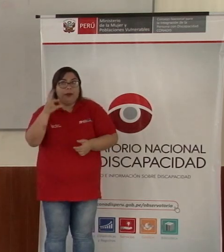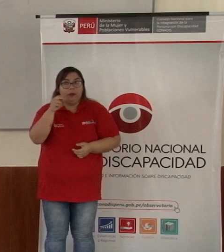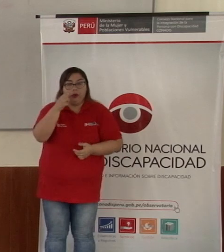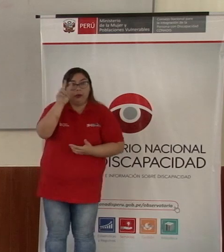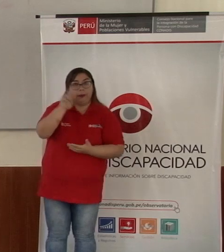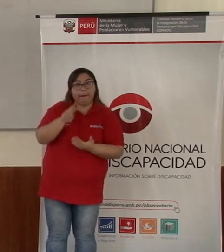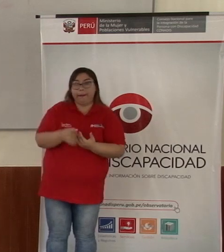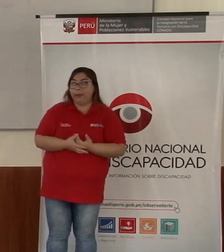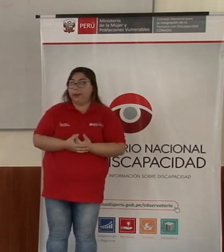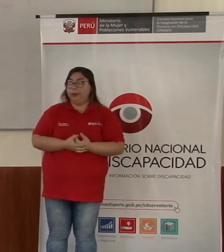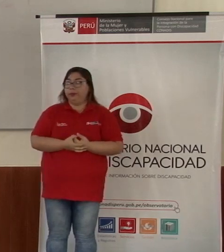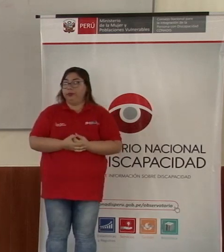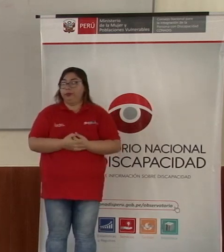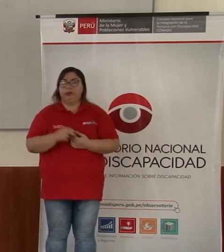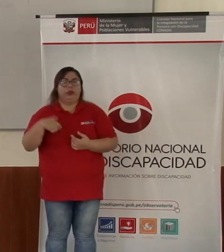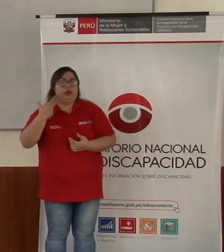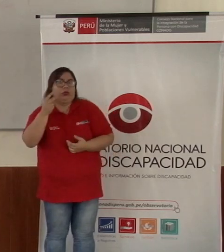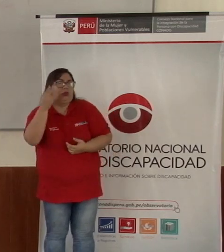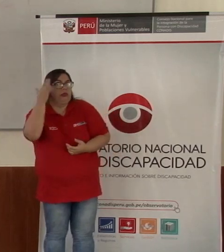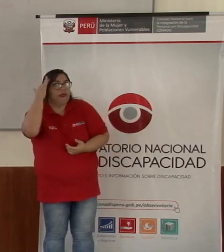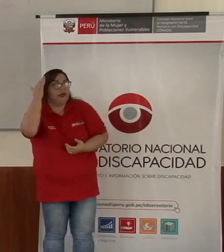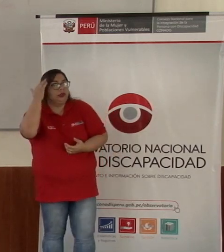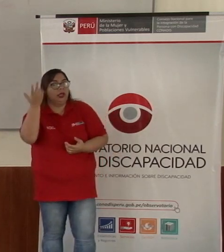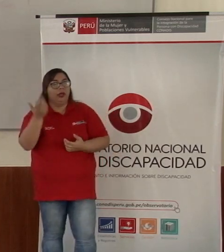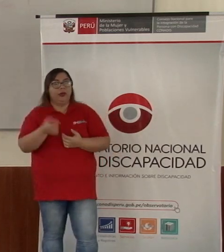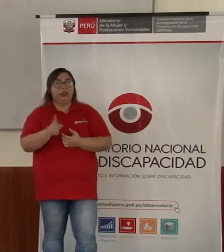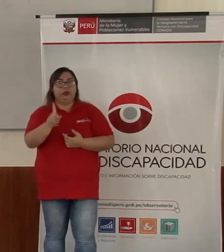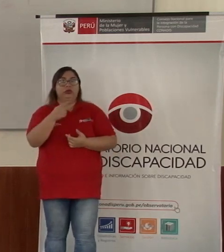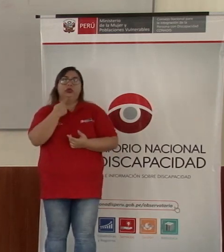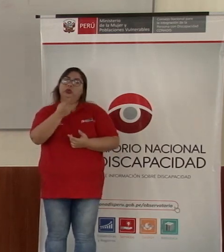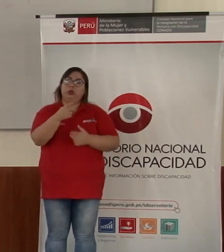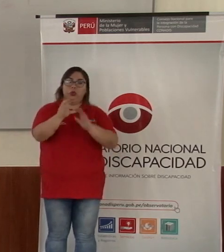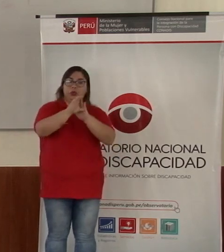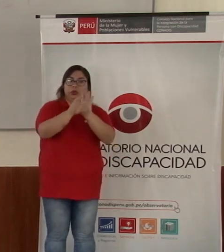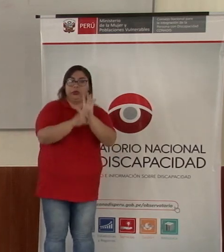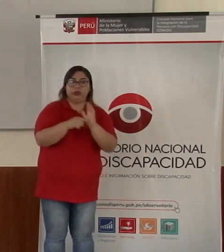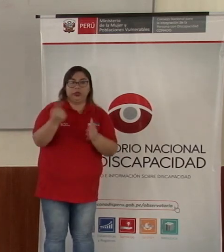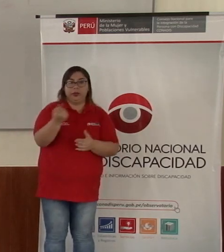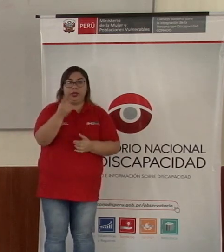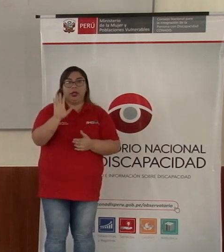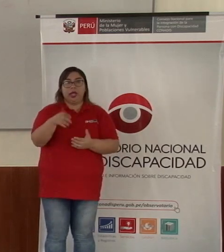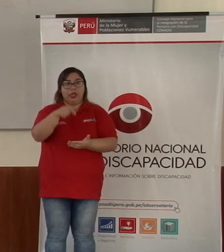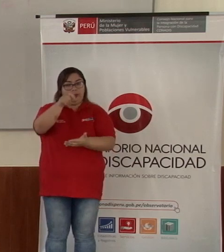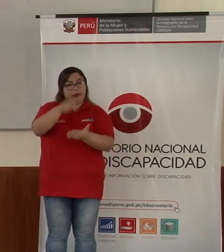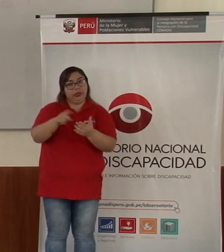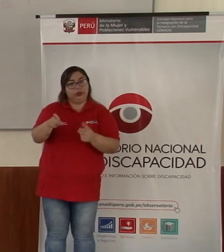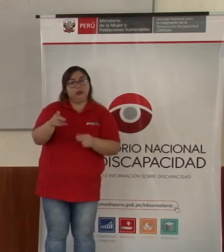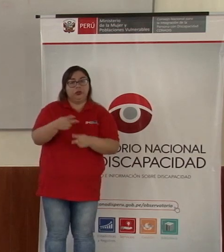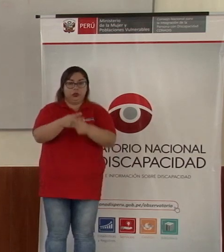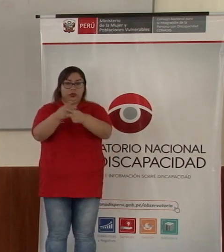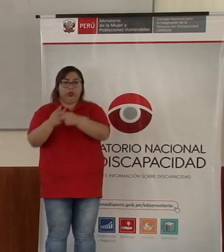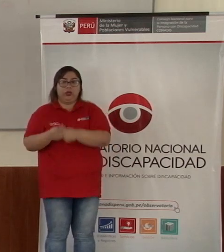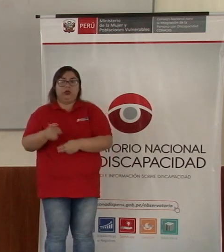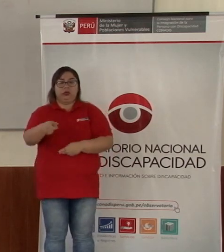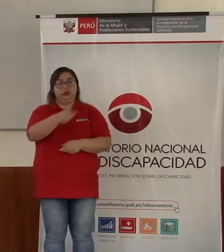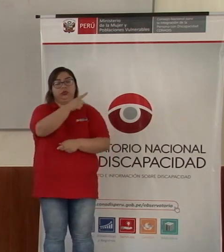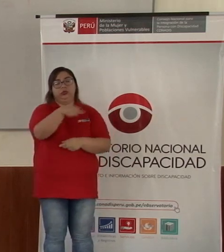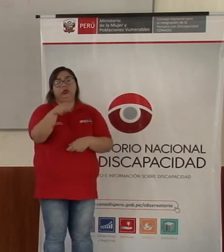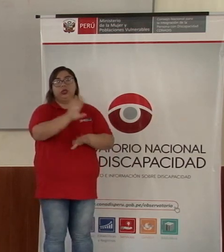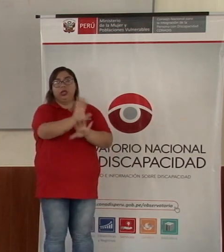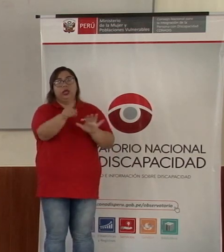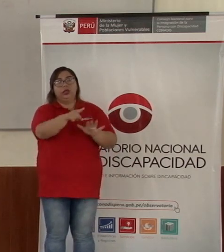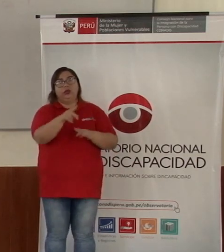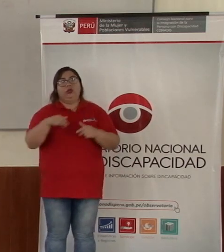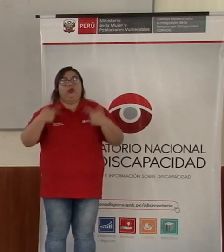una persona no razonable, simplemente aplicó el Código Civil bajo el proceso de interdicto y lo declaró incapaz a la